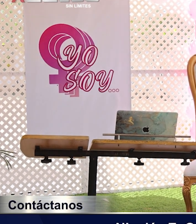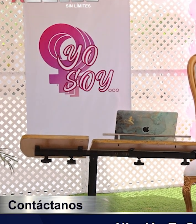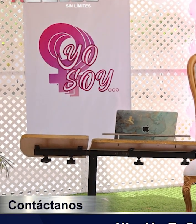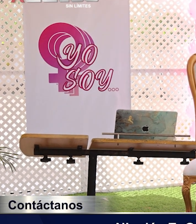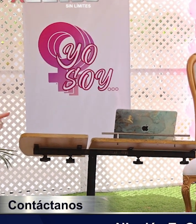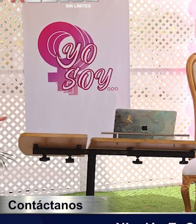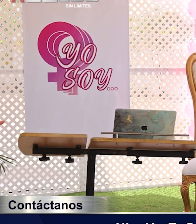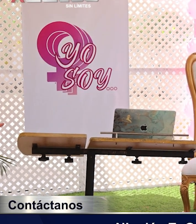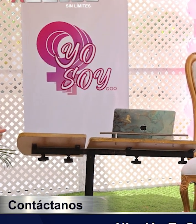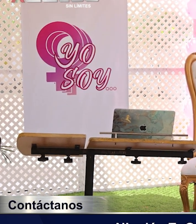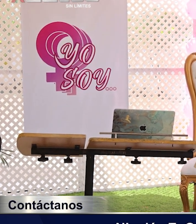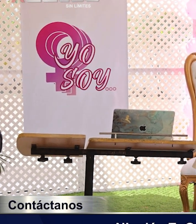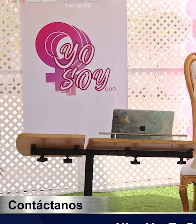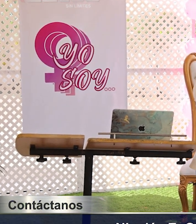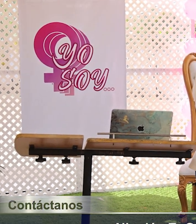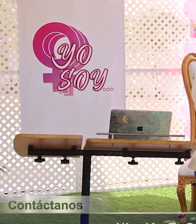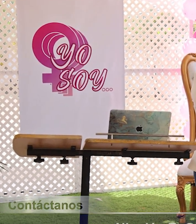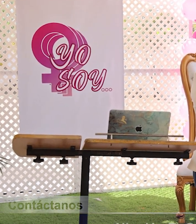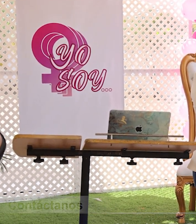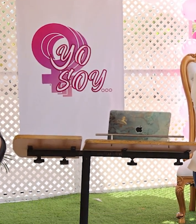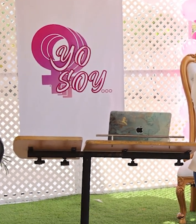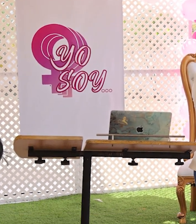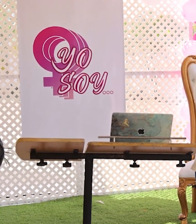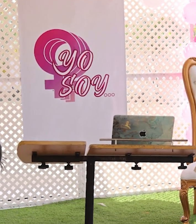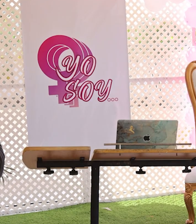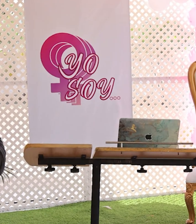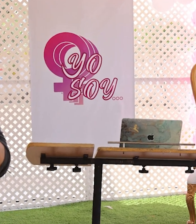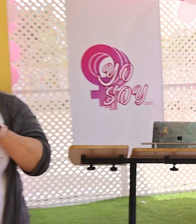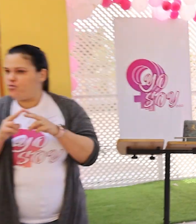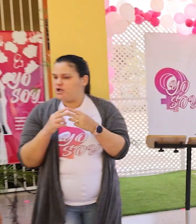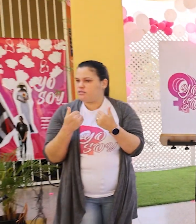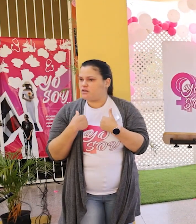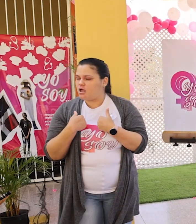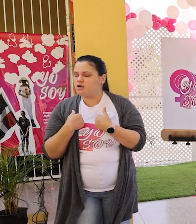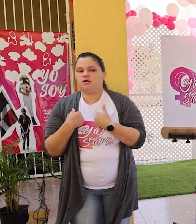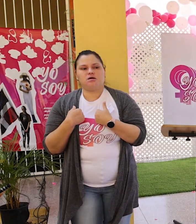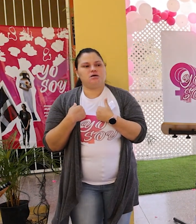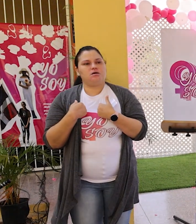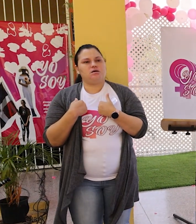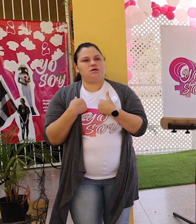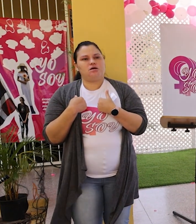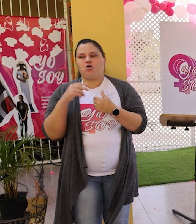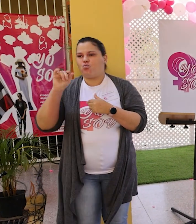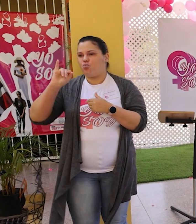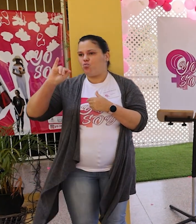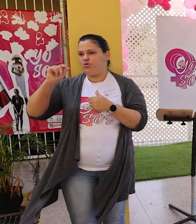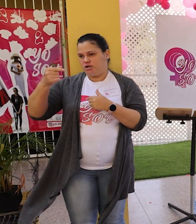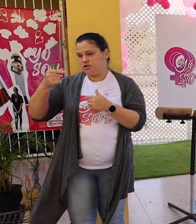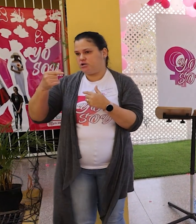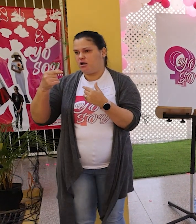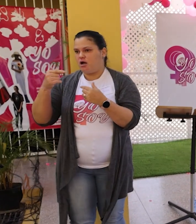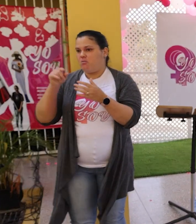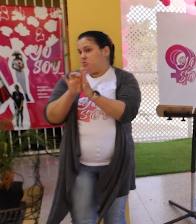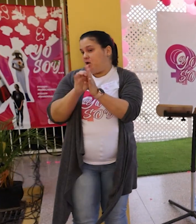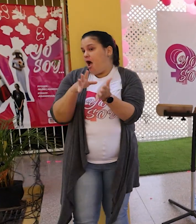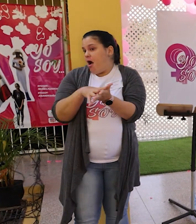de familia humilde manejadores que tú puedes hacerte famosa con un Instagram a través de